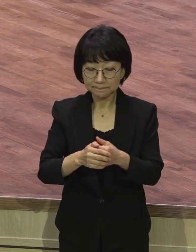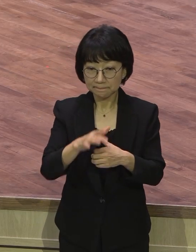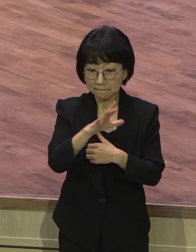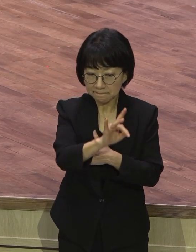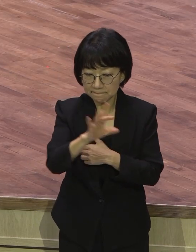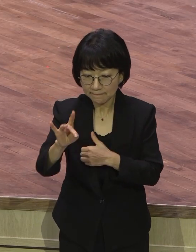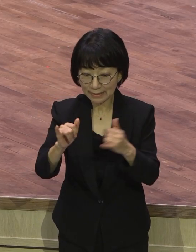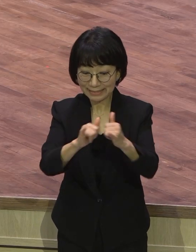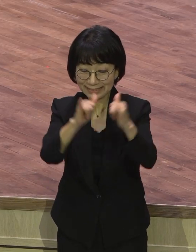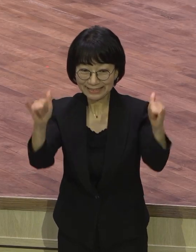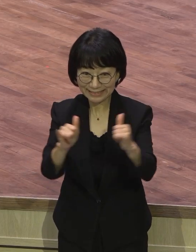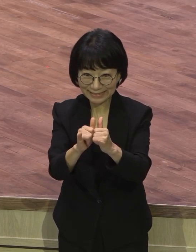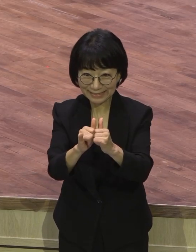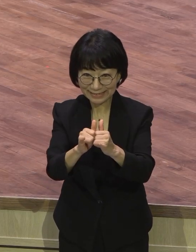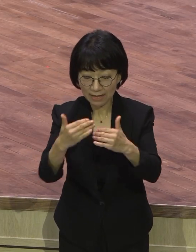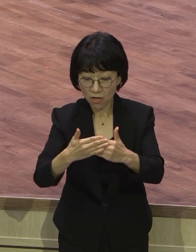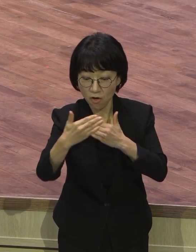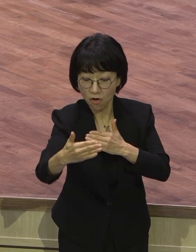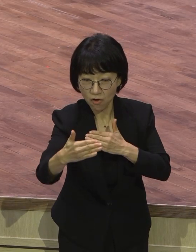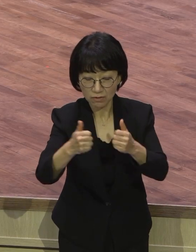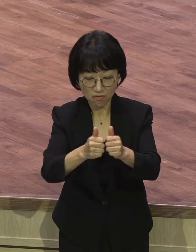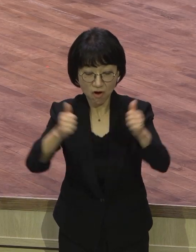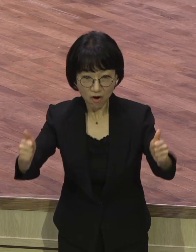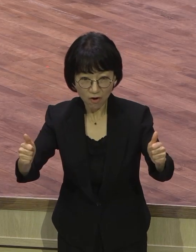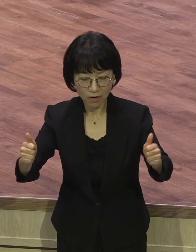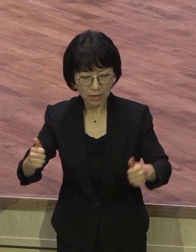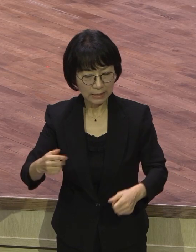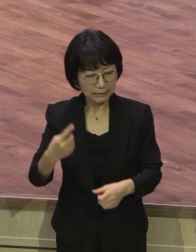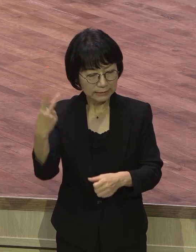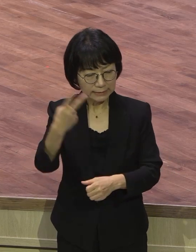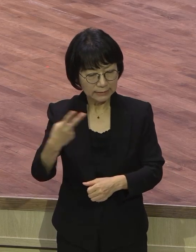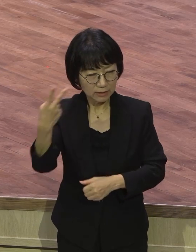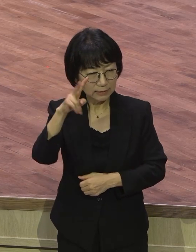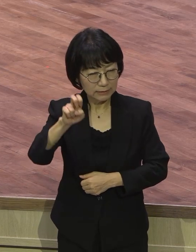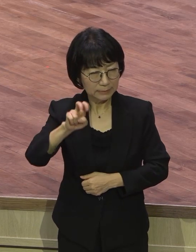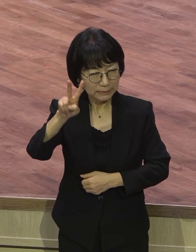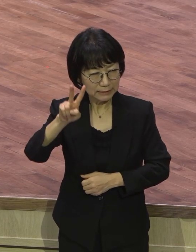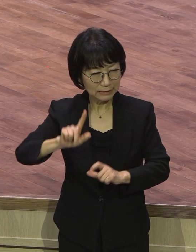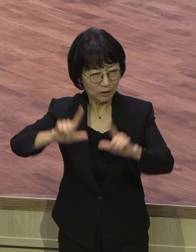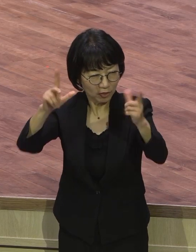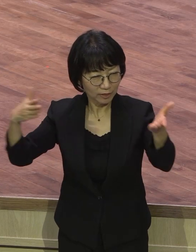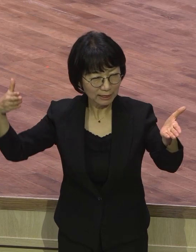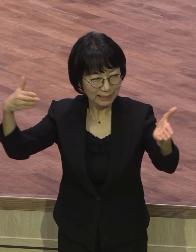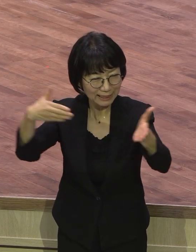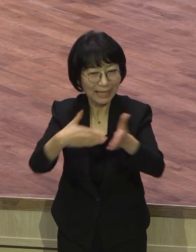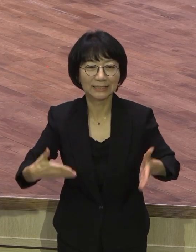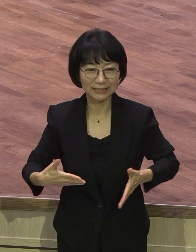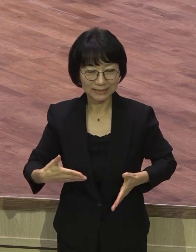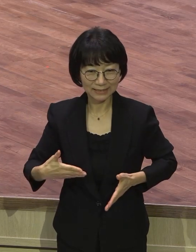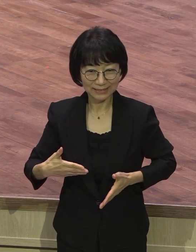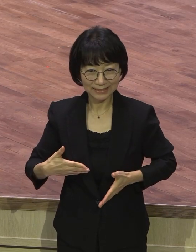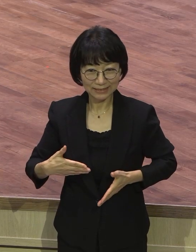2022년까지가 꼭 필요하다고 그랬어요. 2022년. 그러니까